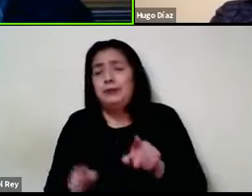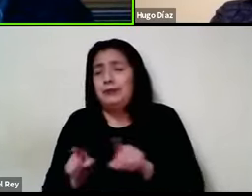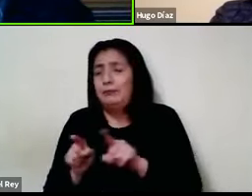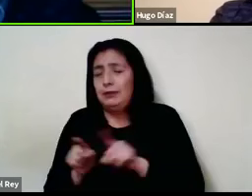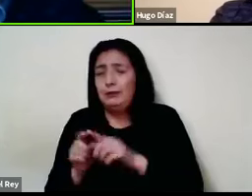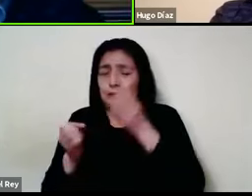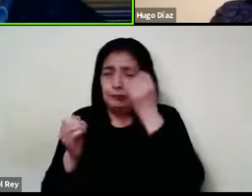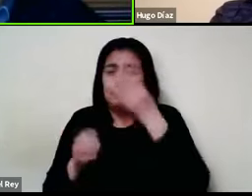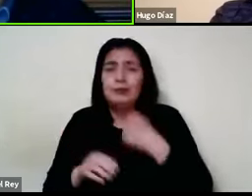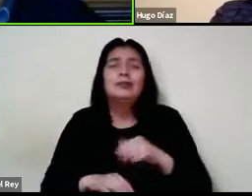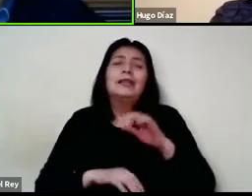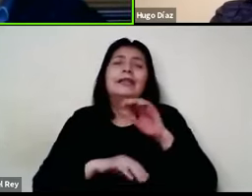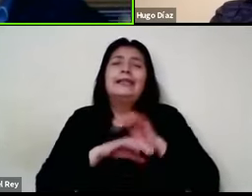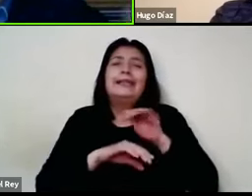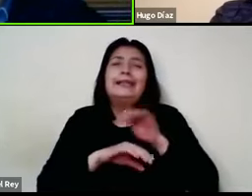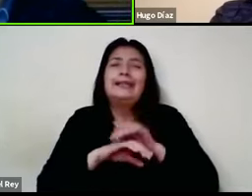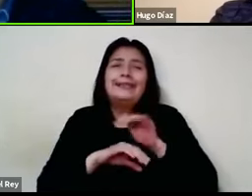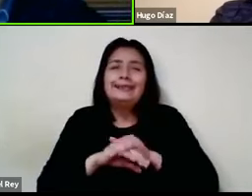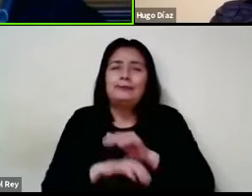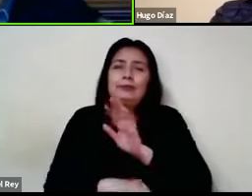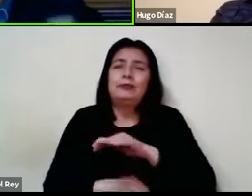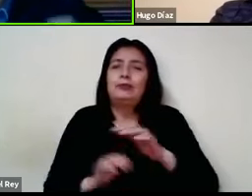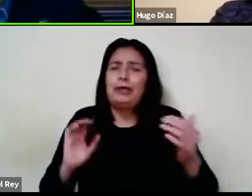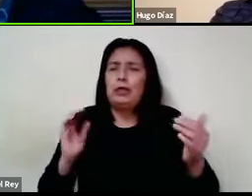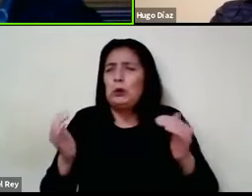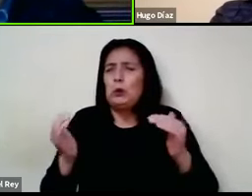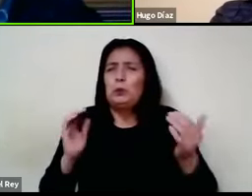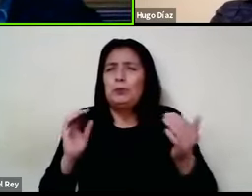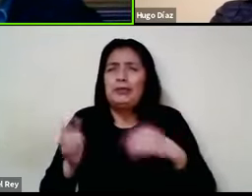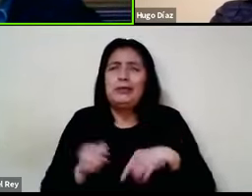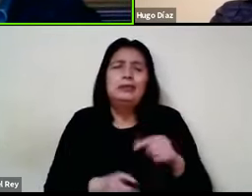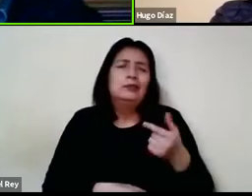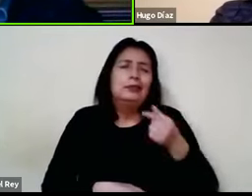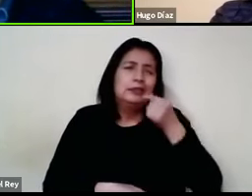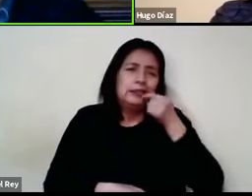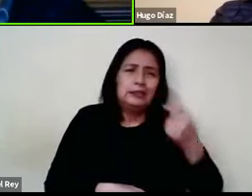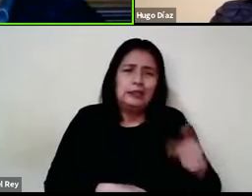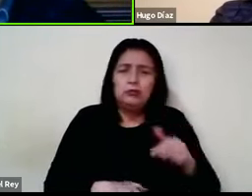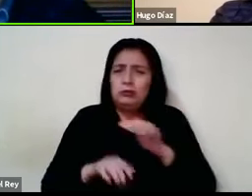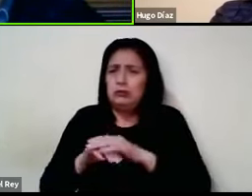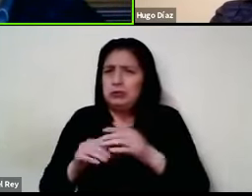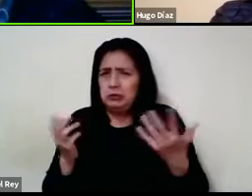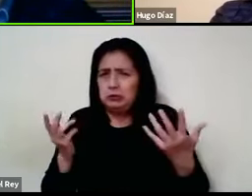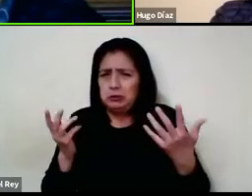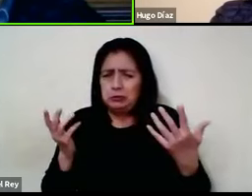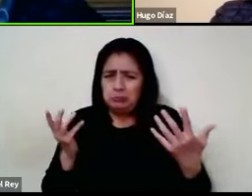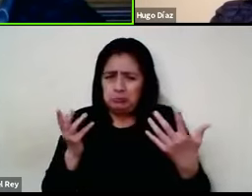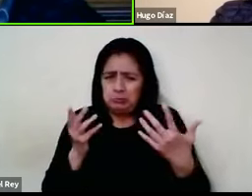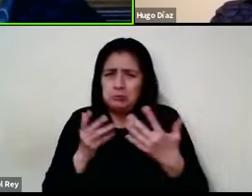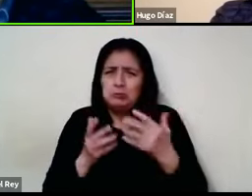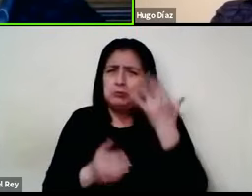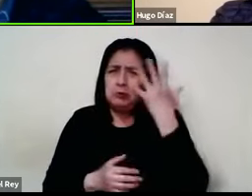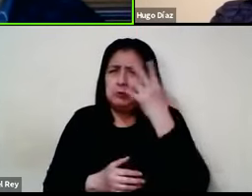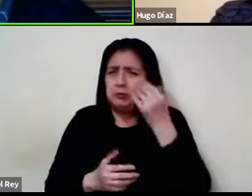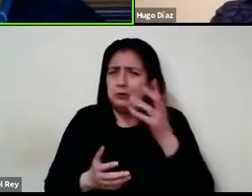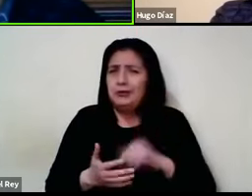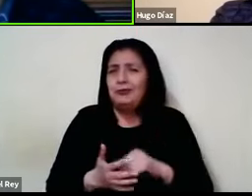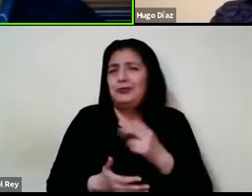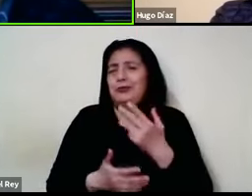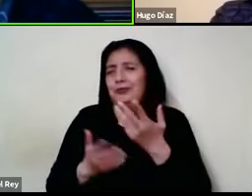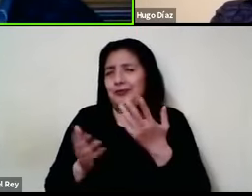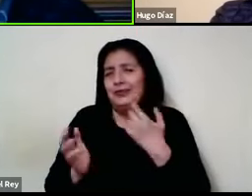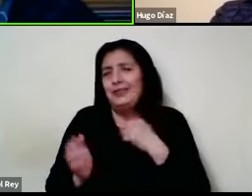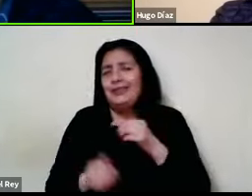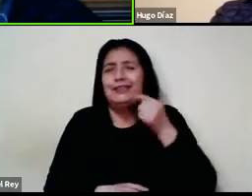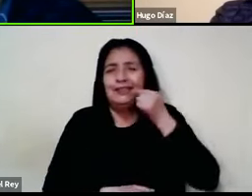de inglés para que los chicos vayan comparando y la relación quechua-inglés es muy estrecha. Es bien bonita y bien dulce el